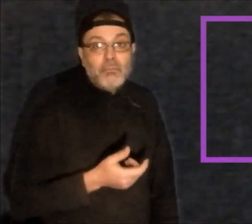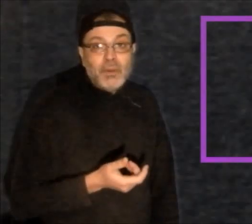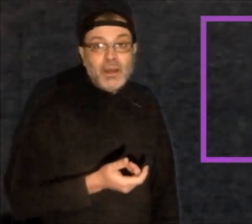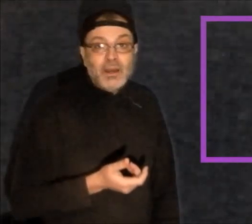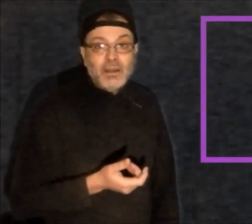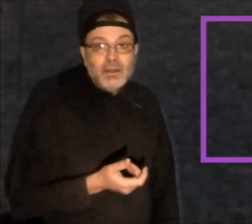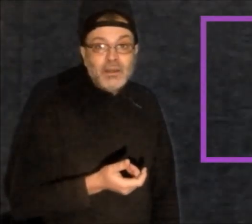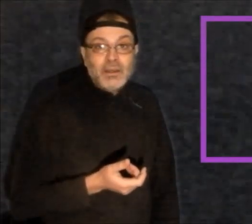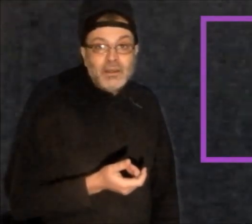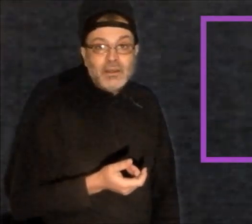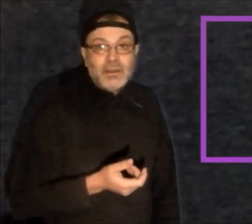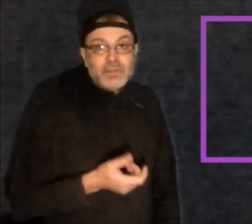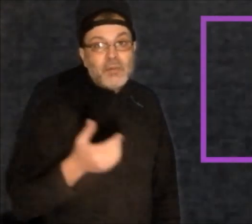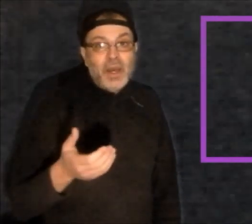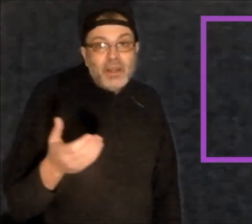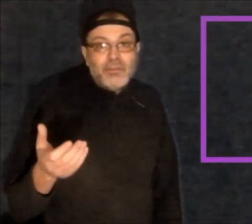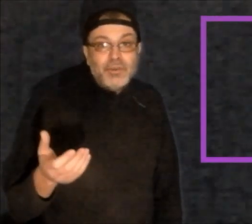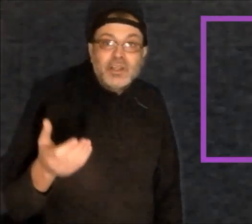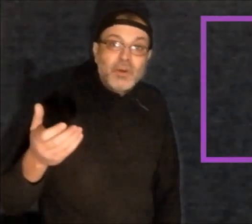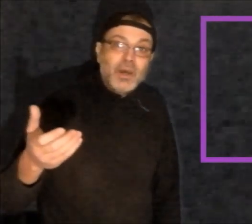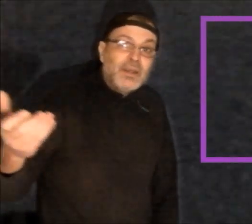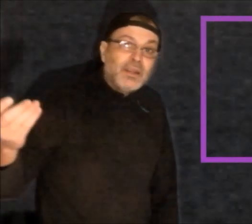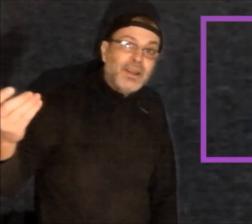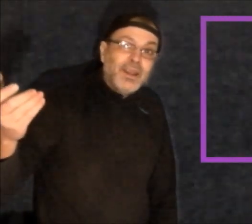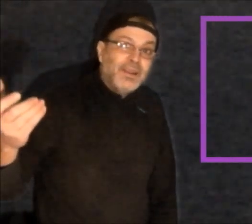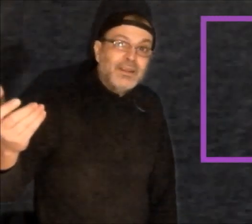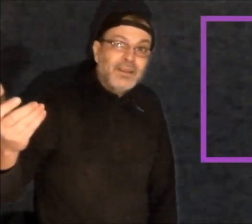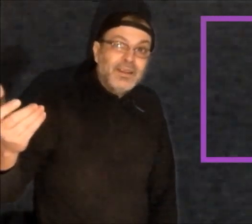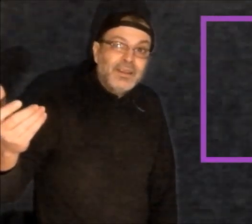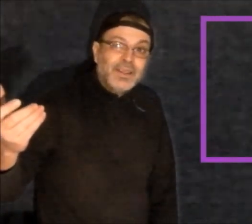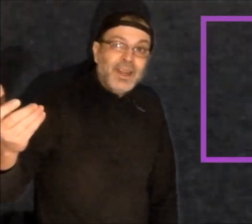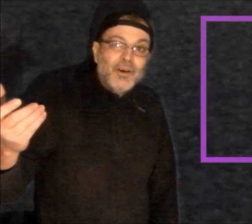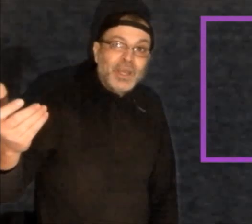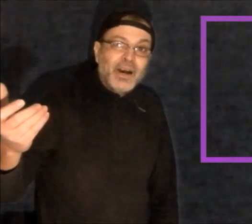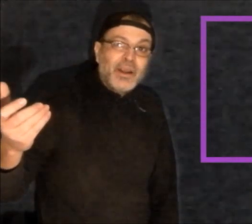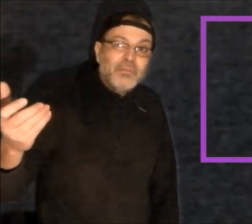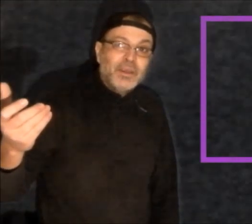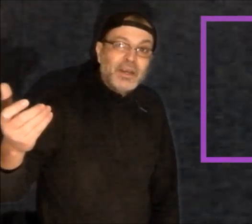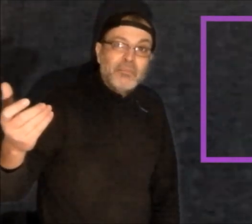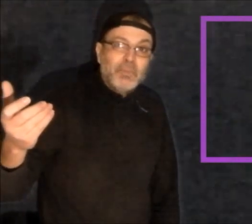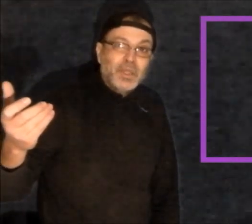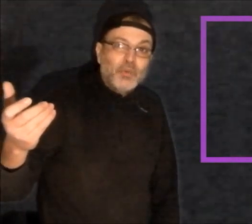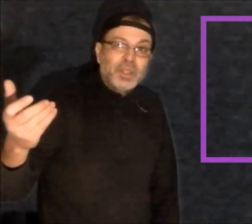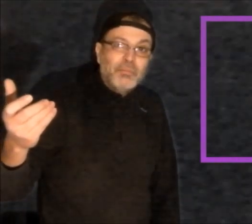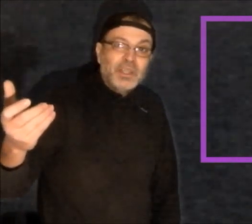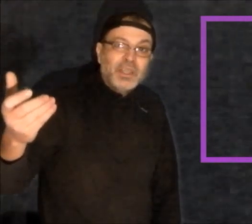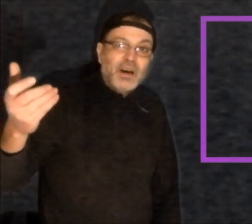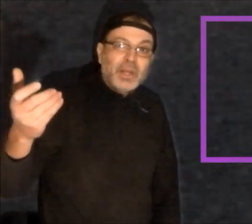من حمال، صبحنا في الجمال. يا له يا خرابي، يخرب بيتك وبيت بيتك، يا